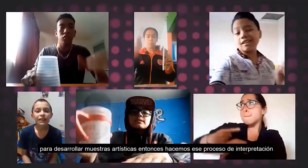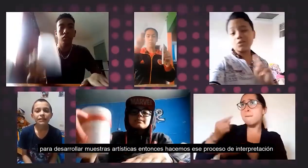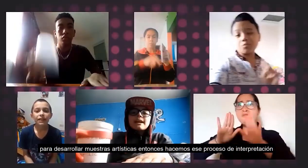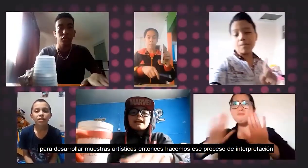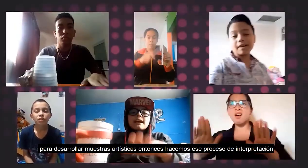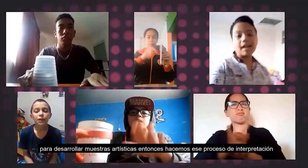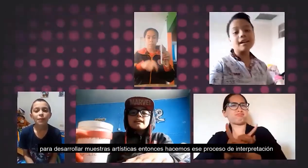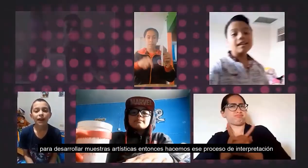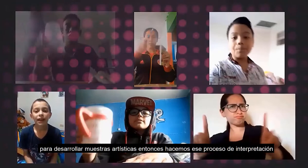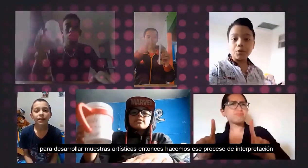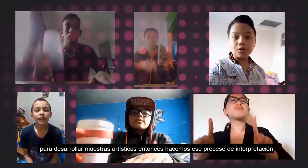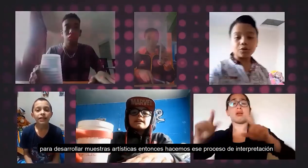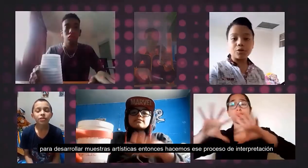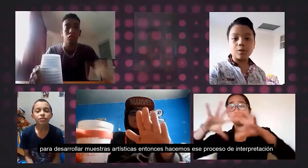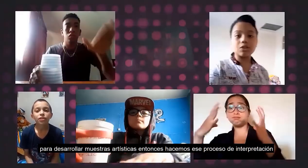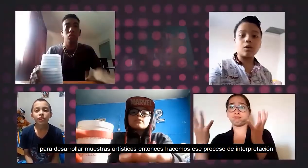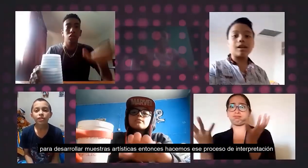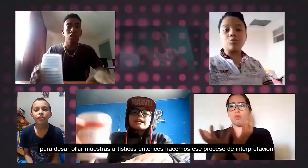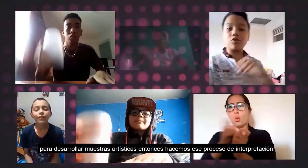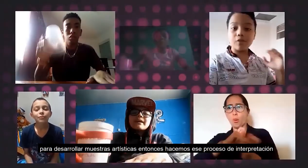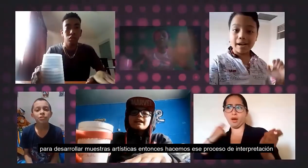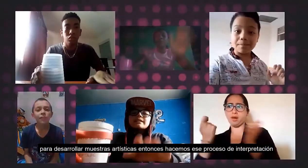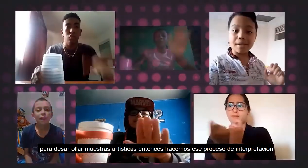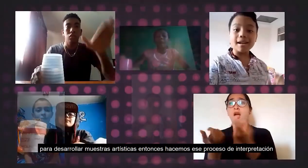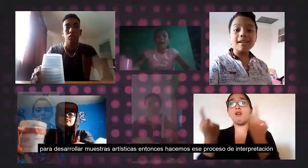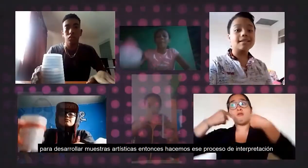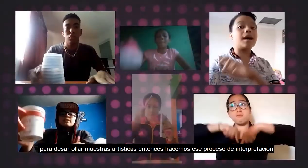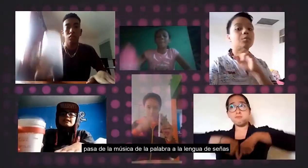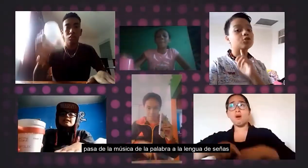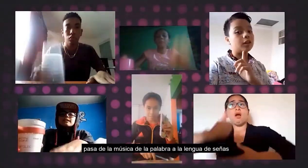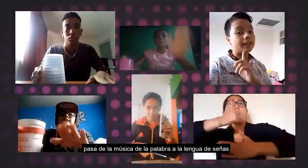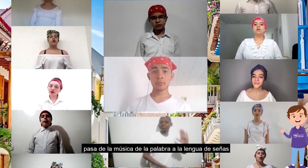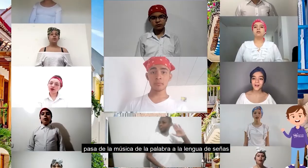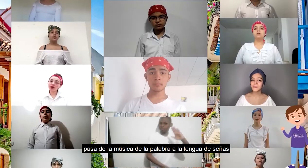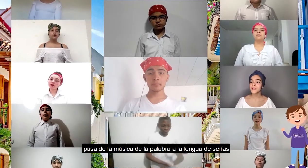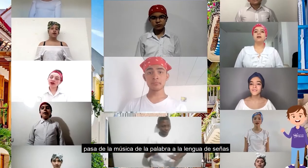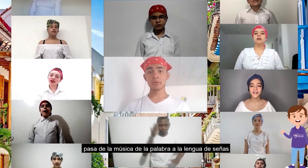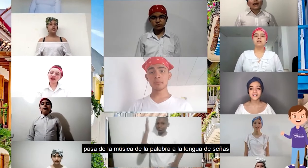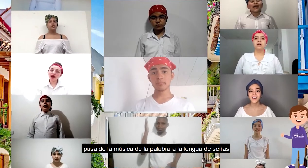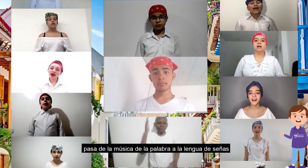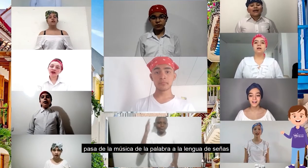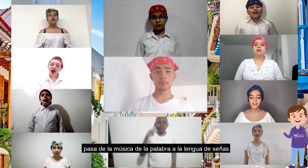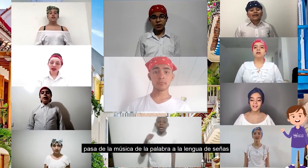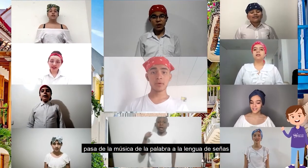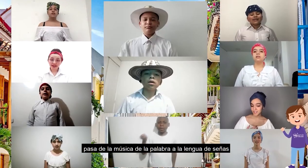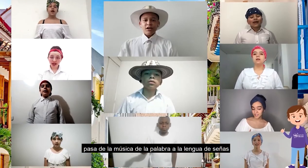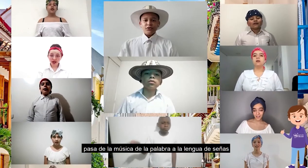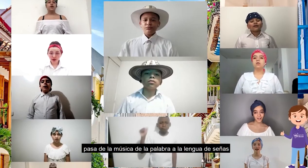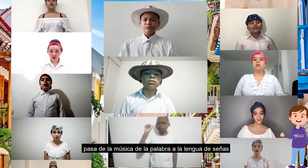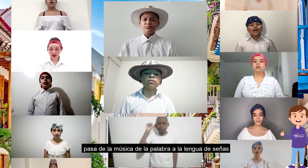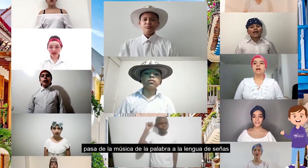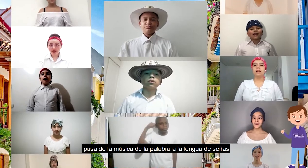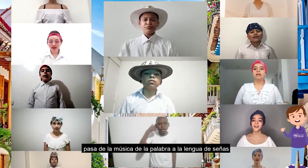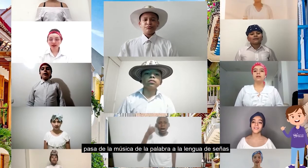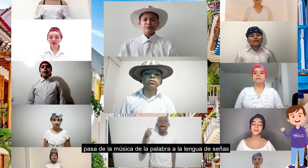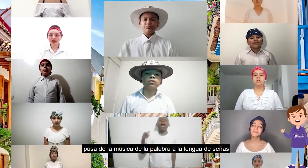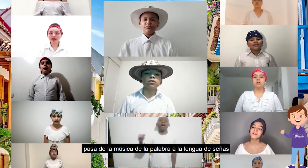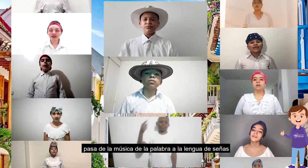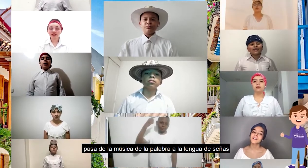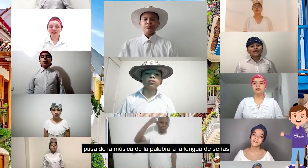artísticas. Entonces hacemos ese proceso de interpretación, pasa de la música, de la palabra, a la lengua de señas, y hemos